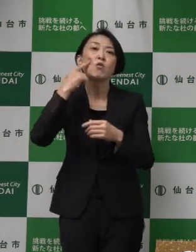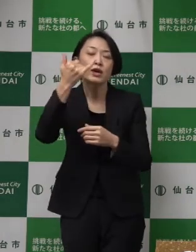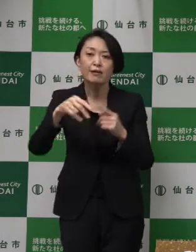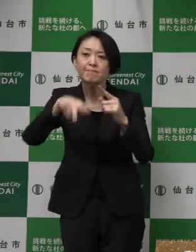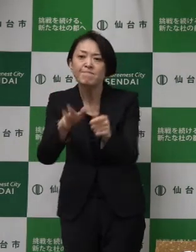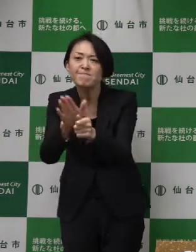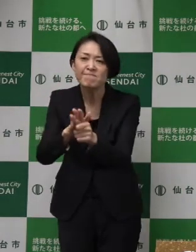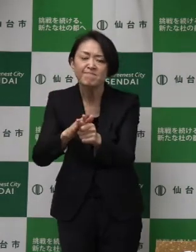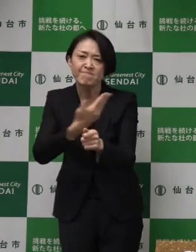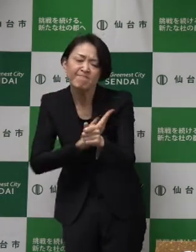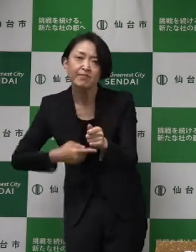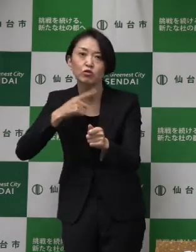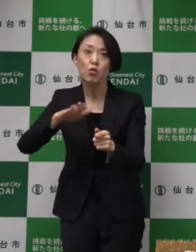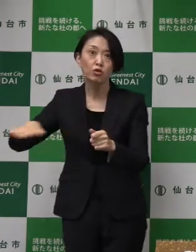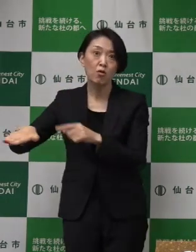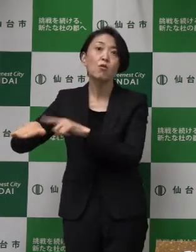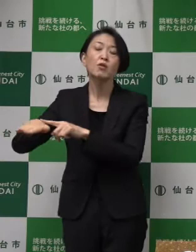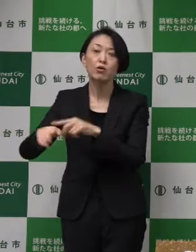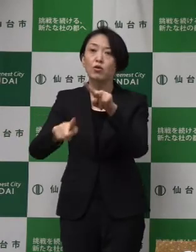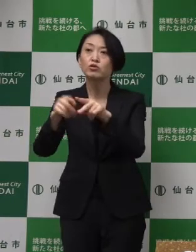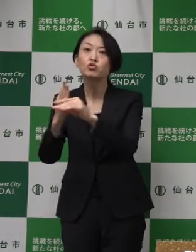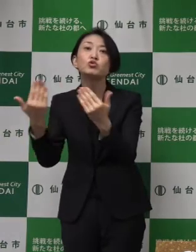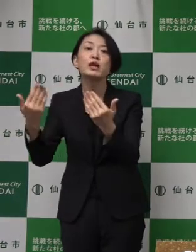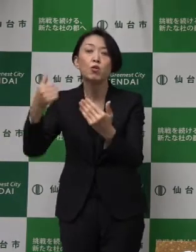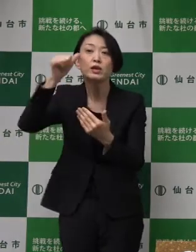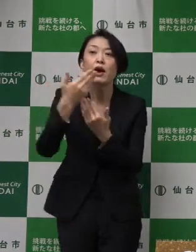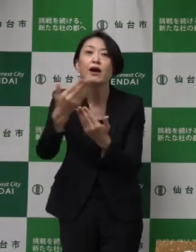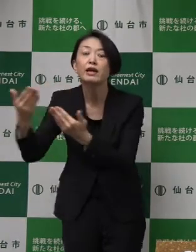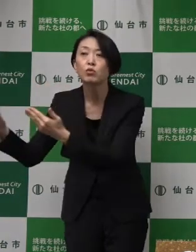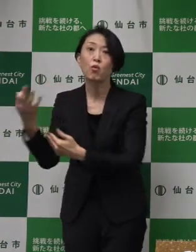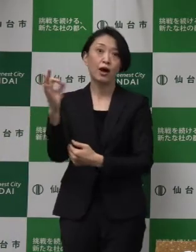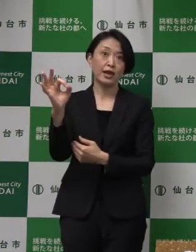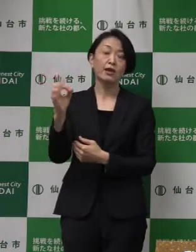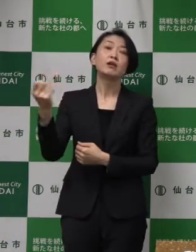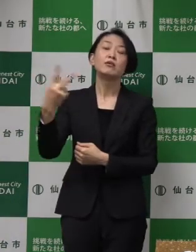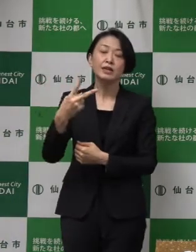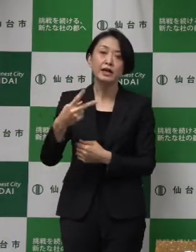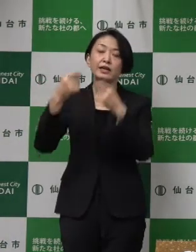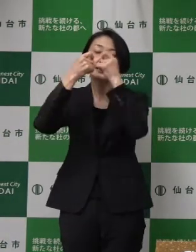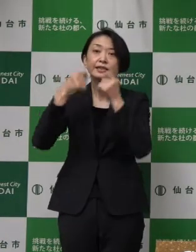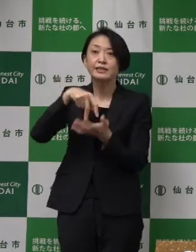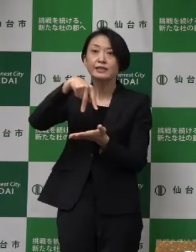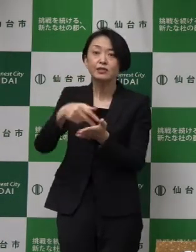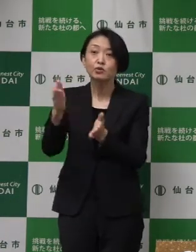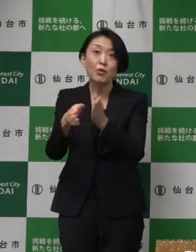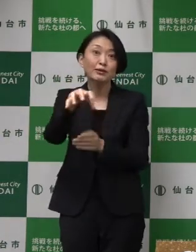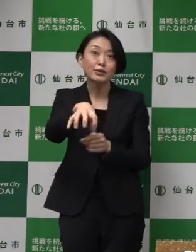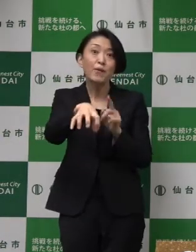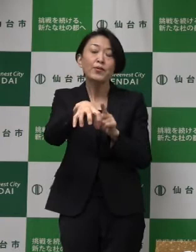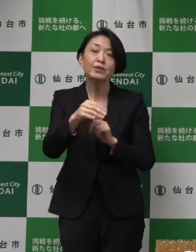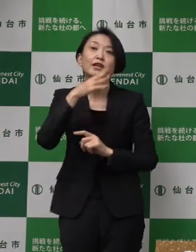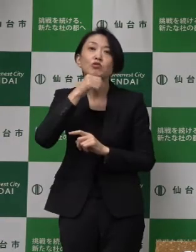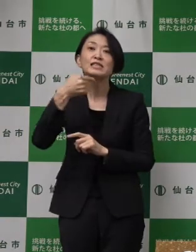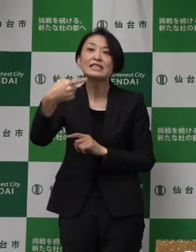象としたアンケート調査に要する経費や私立保育所等における1歳児受